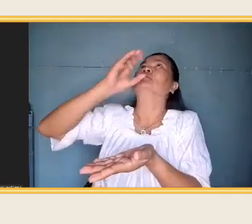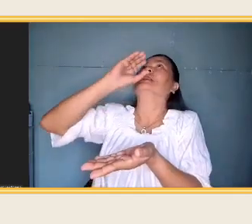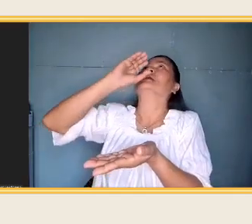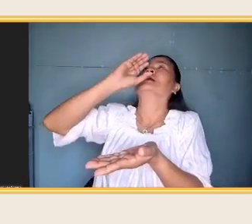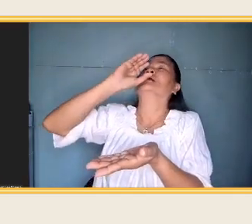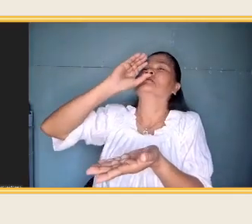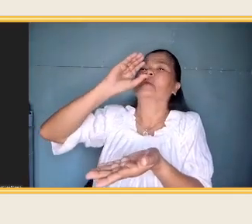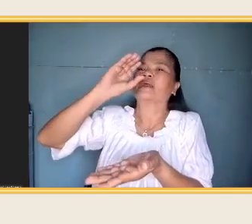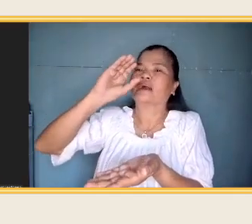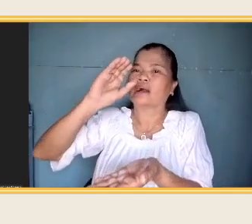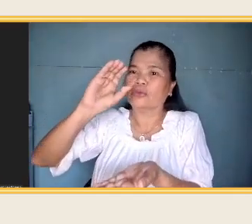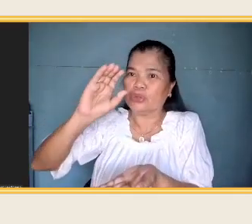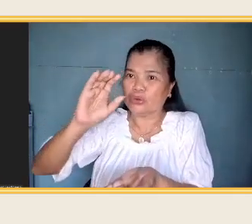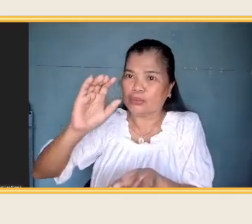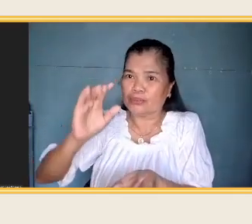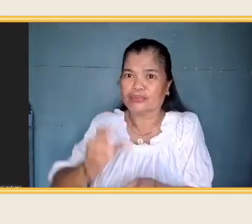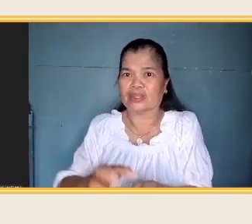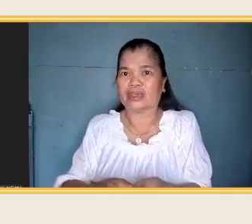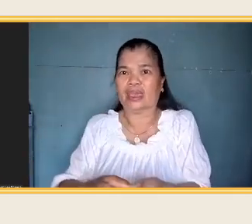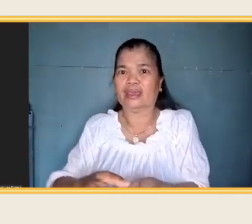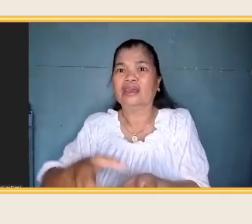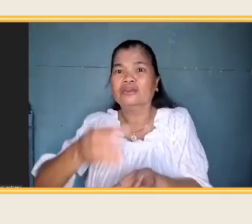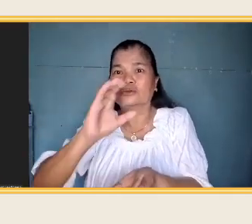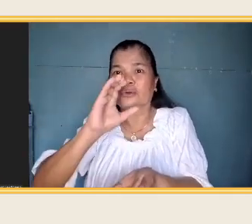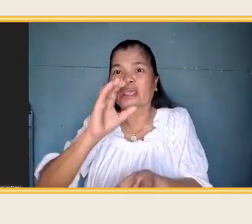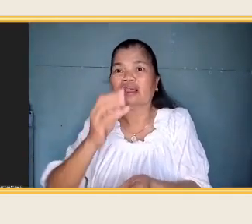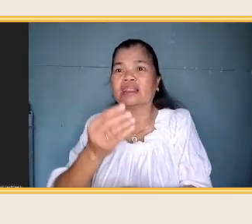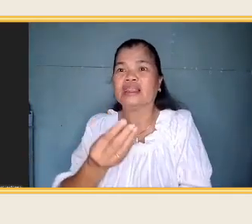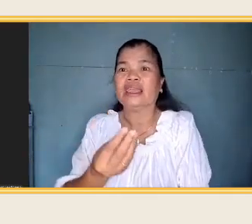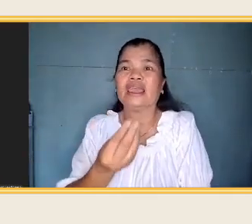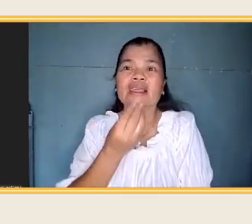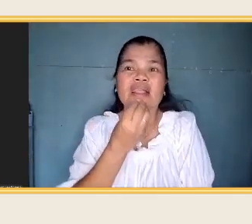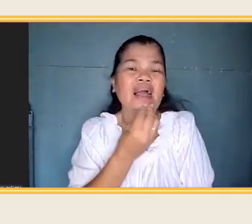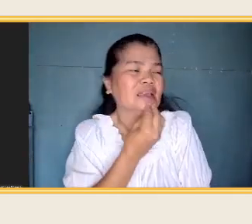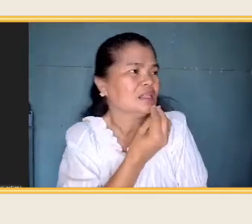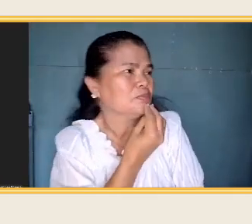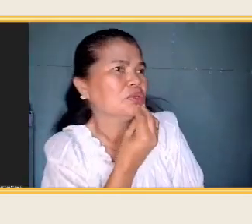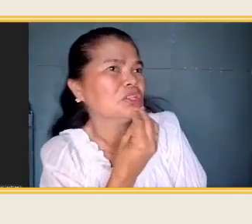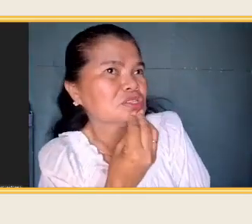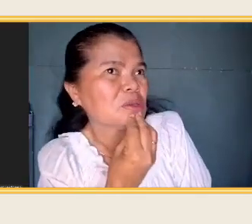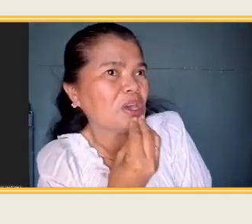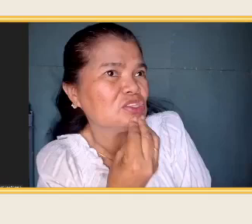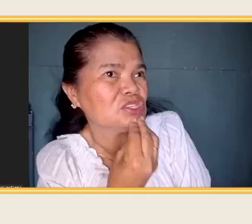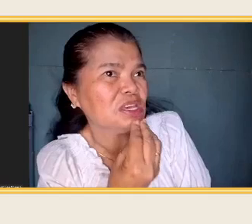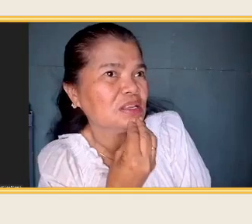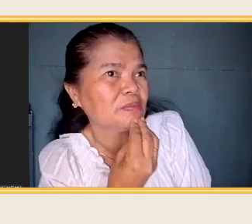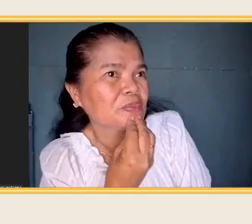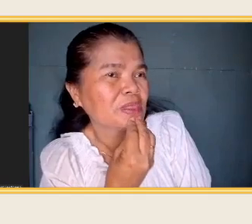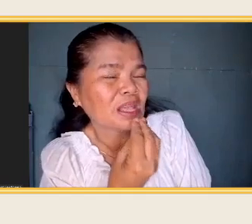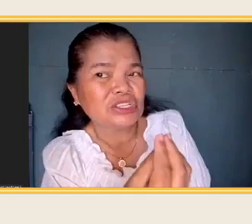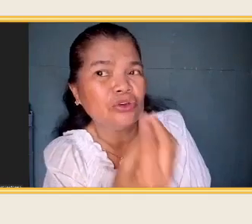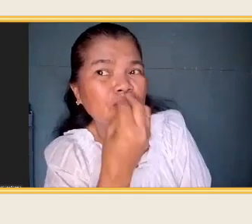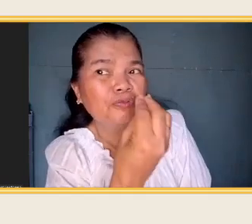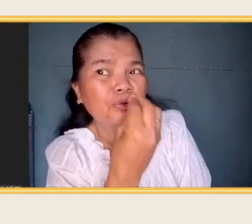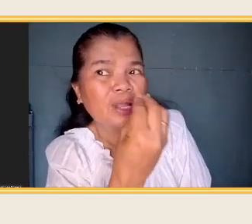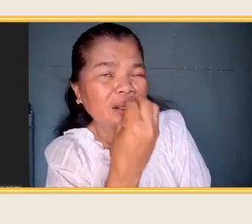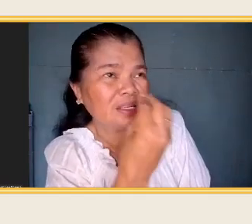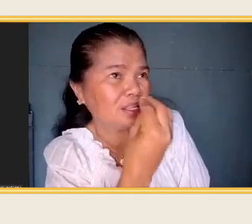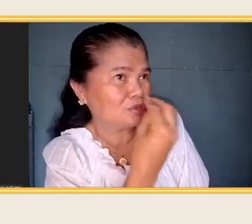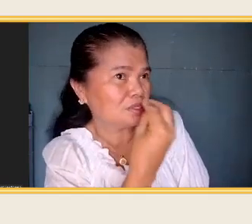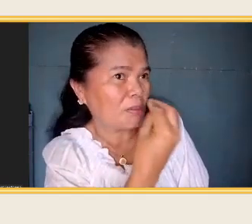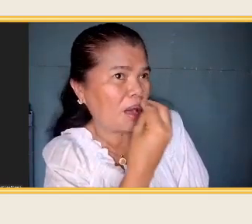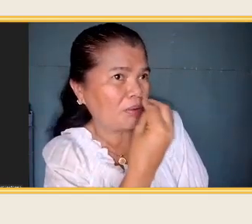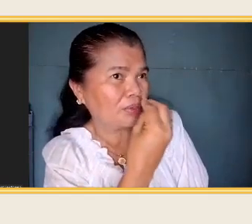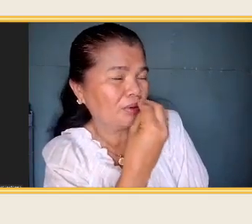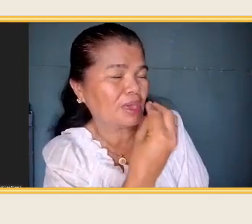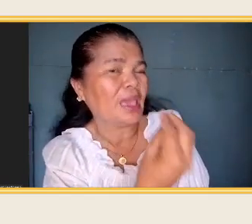uminom, talagang para kang uminom. Okay. Drink, then eat. Ang eat po dito sa may chin. Kasi yung food ang